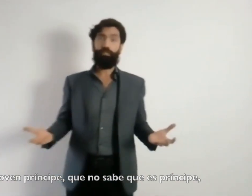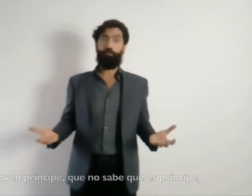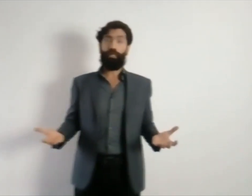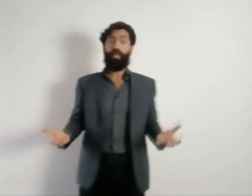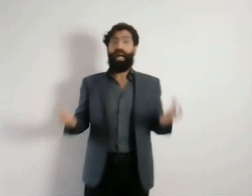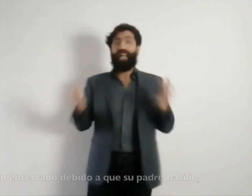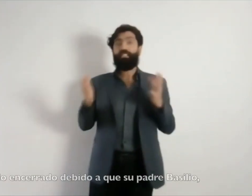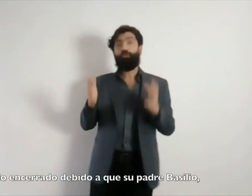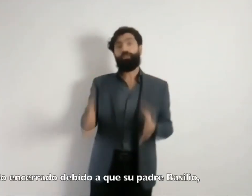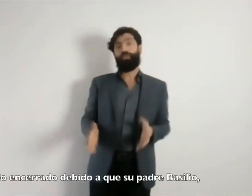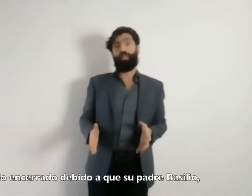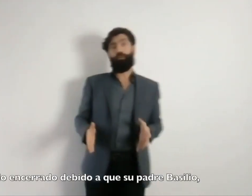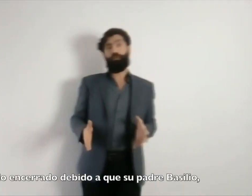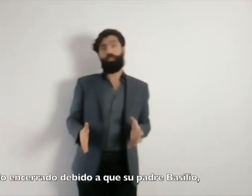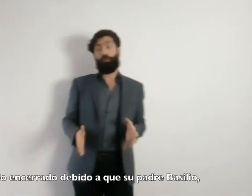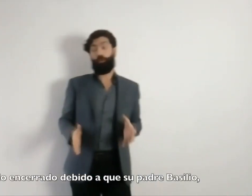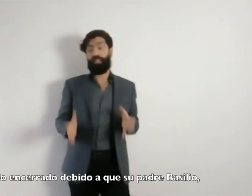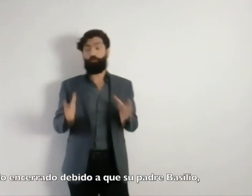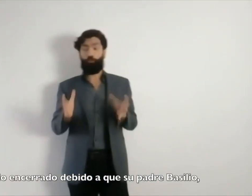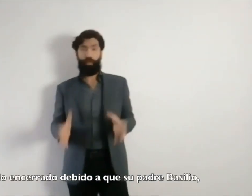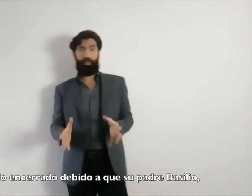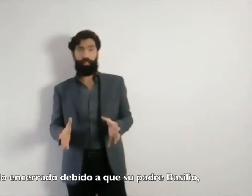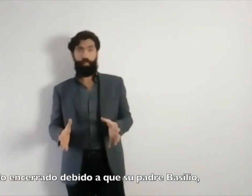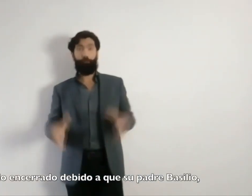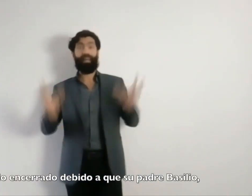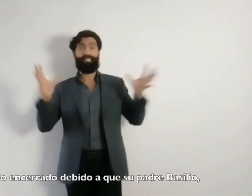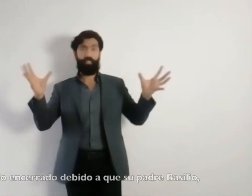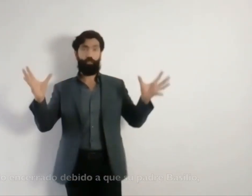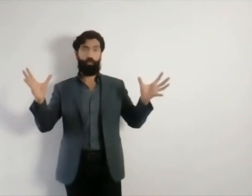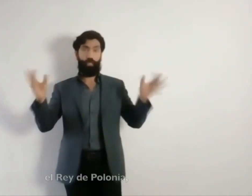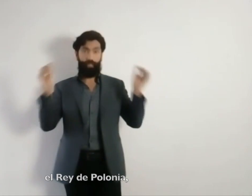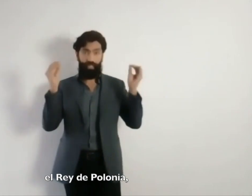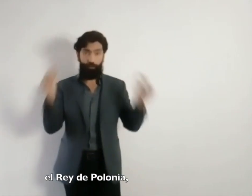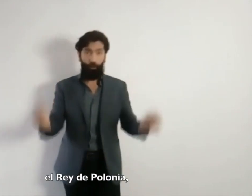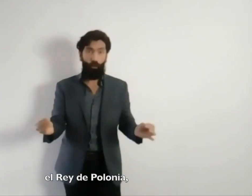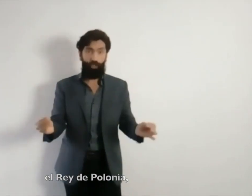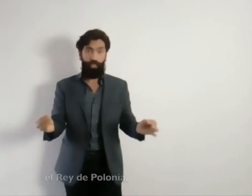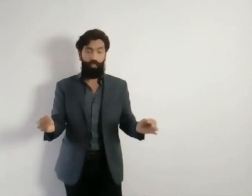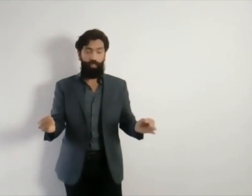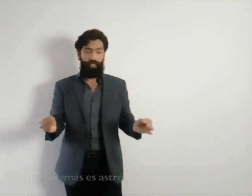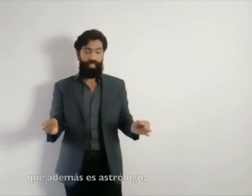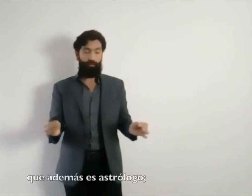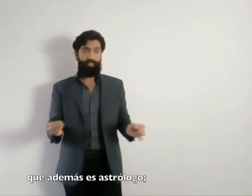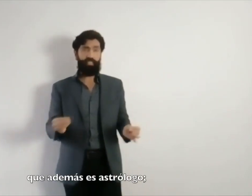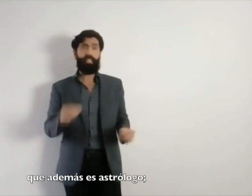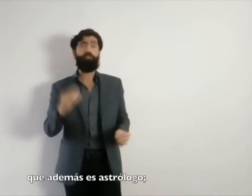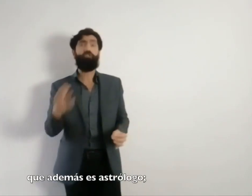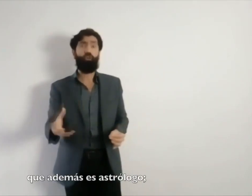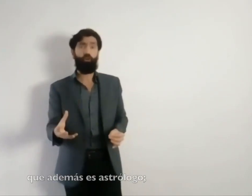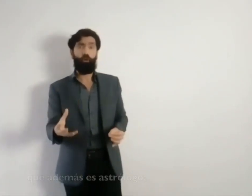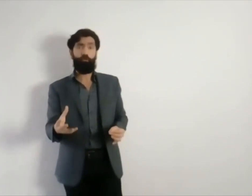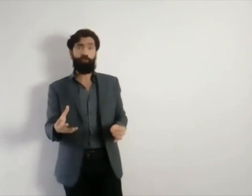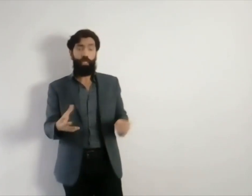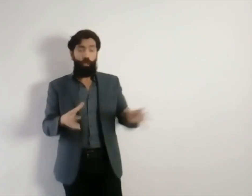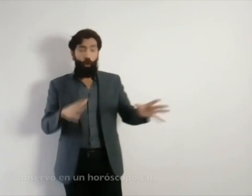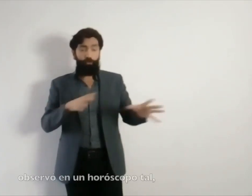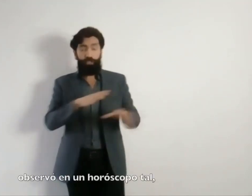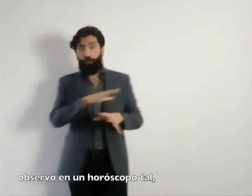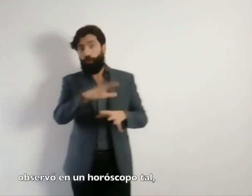príncipe, ha sido encerrado debido a que su padre, Basilio, el rey de Polonia, que además es astrólogo, observó en